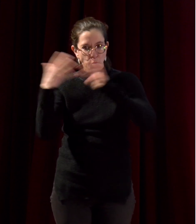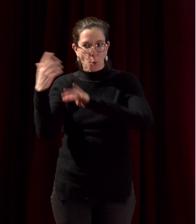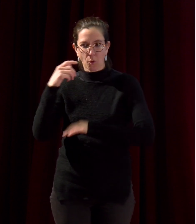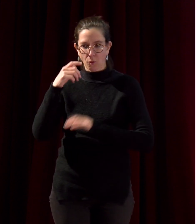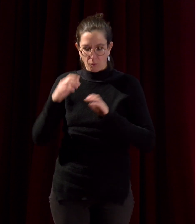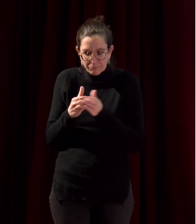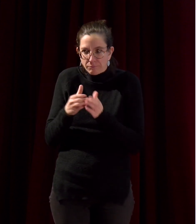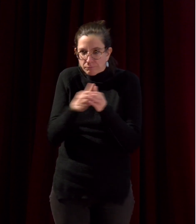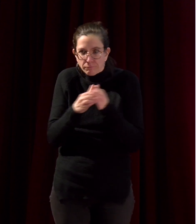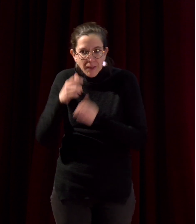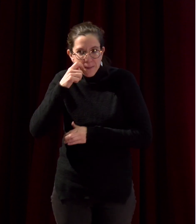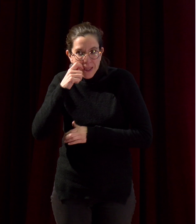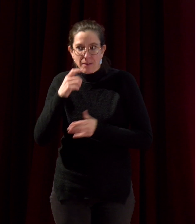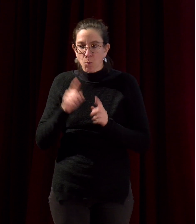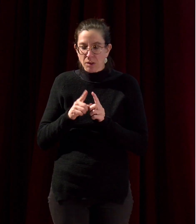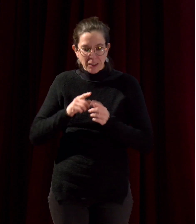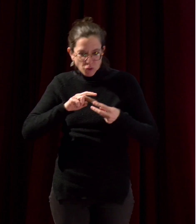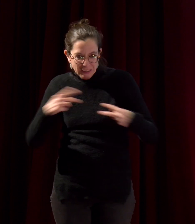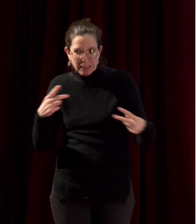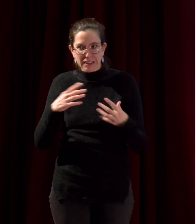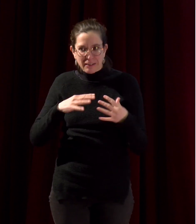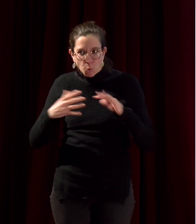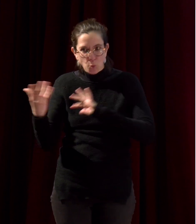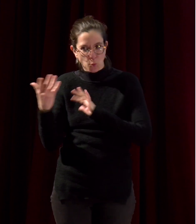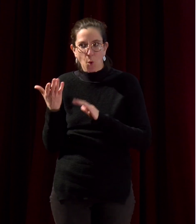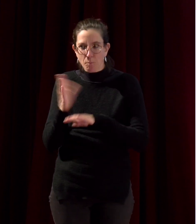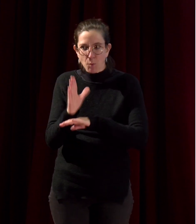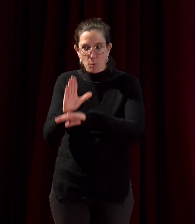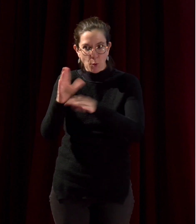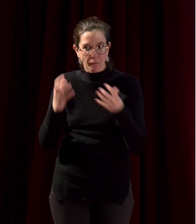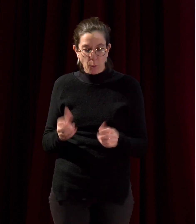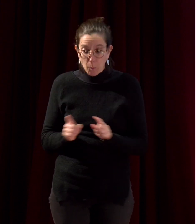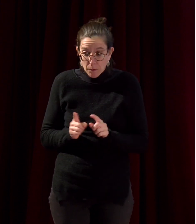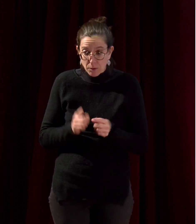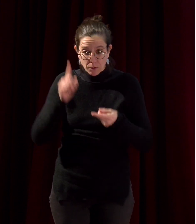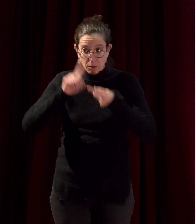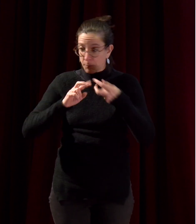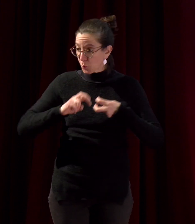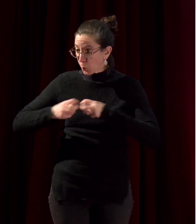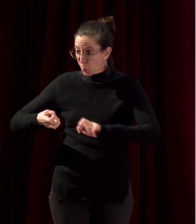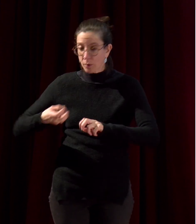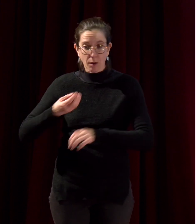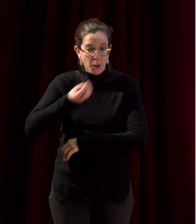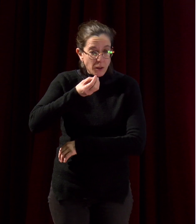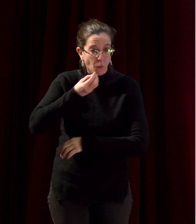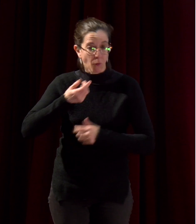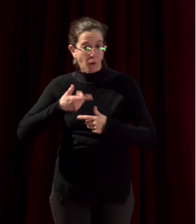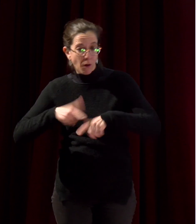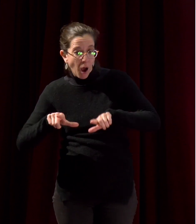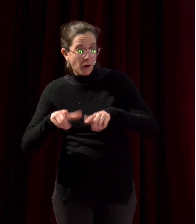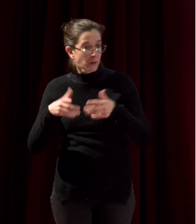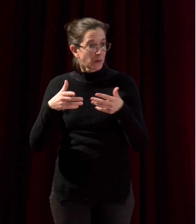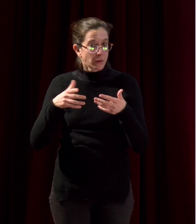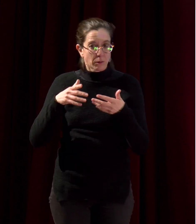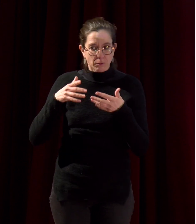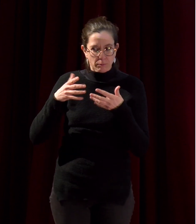point important, les effets de la culture, que ce soit les structures familiales, l'alimentation, la langue, que ces effets peuvent